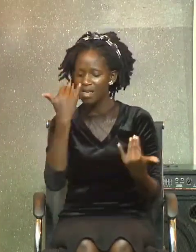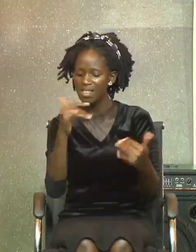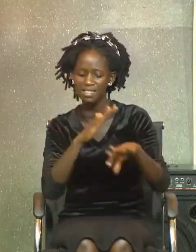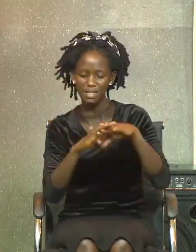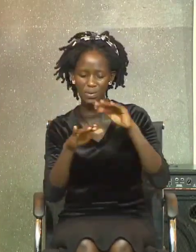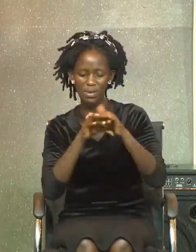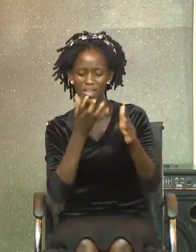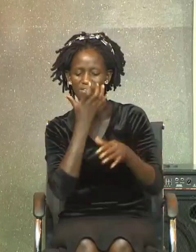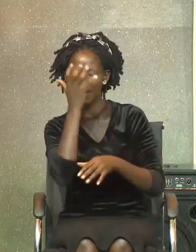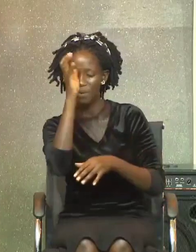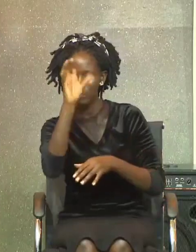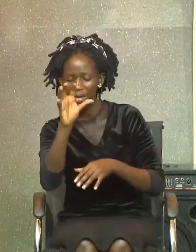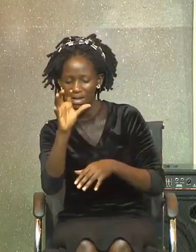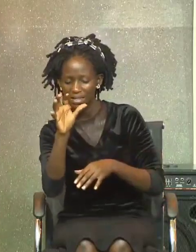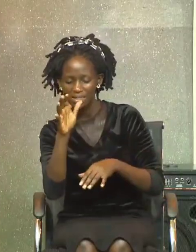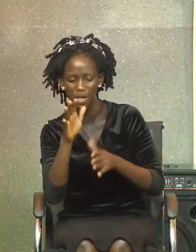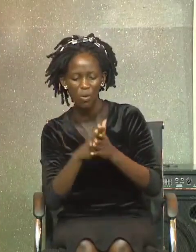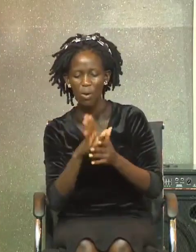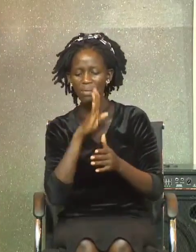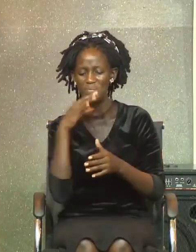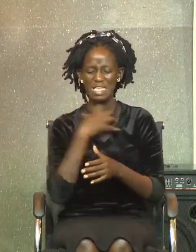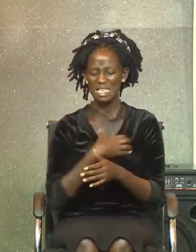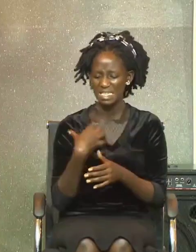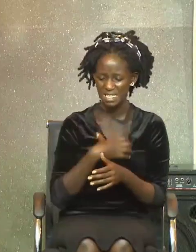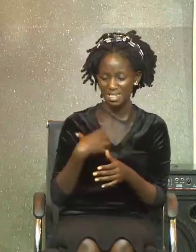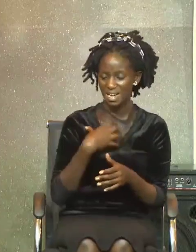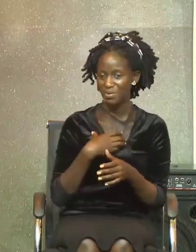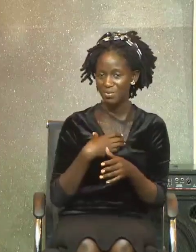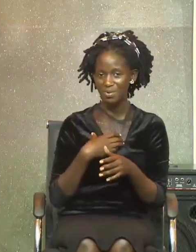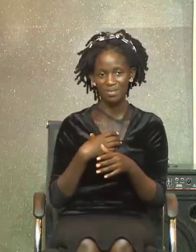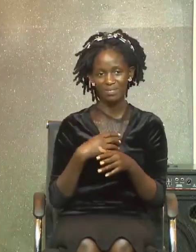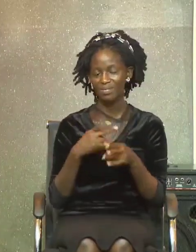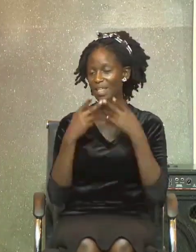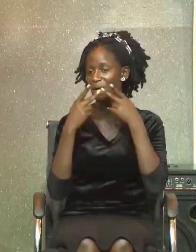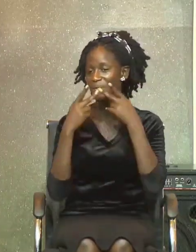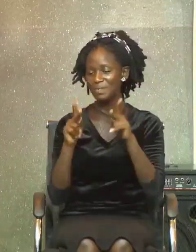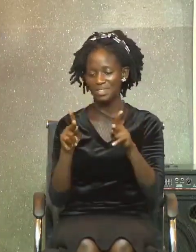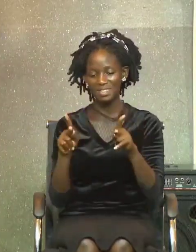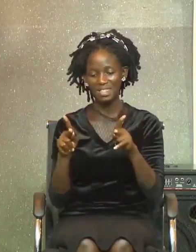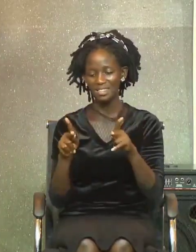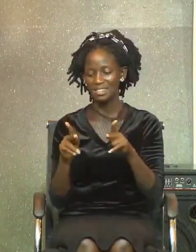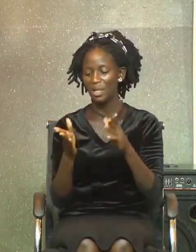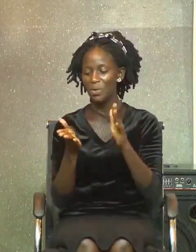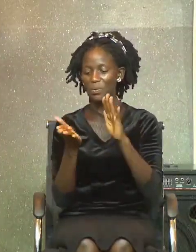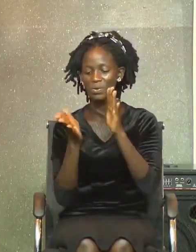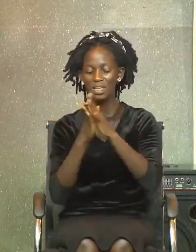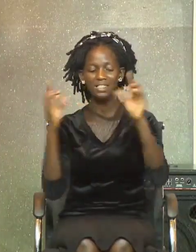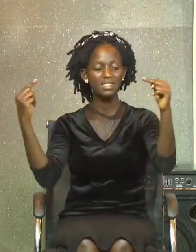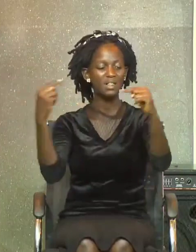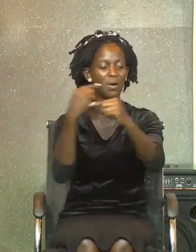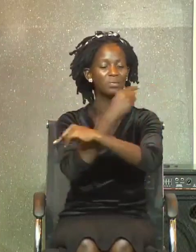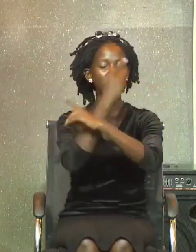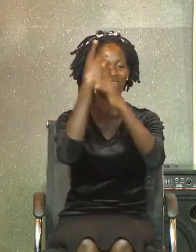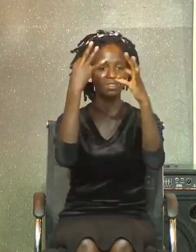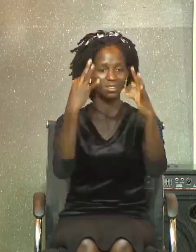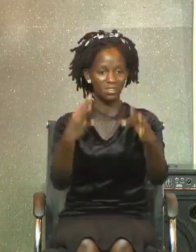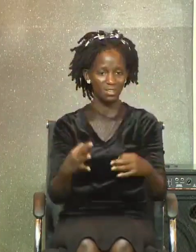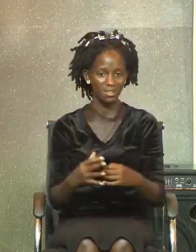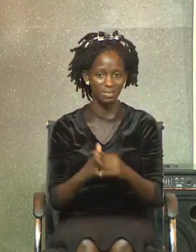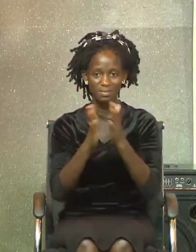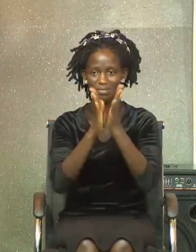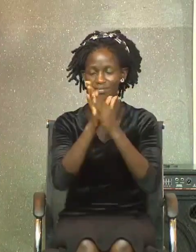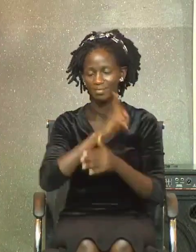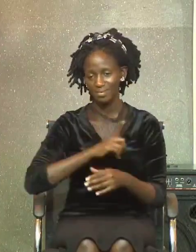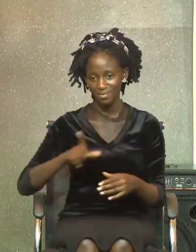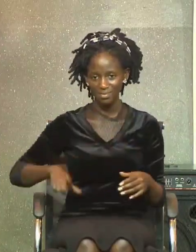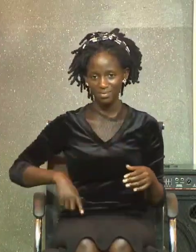ky'okuboggola mu kifo ky'okuba omukaawo ennyo ate waaliwo okukola ekiri opositi mukama